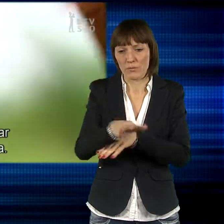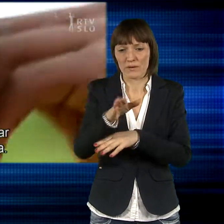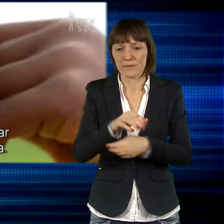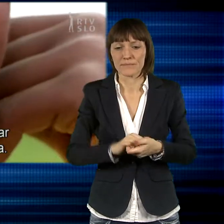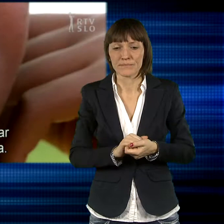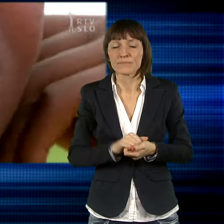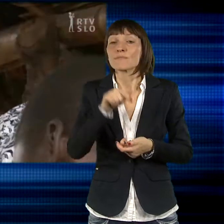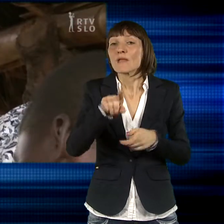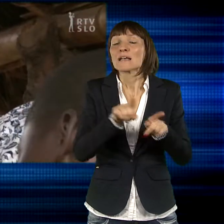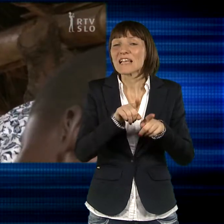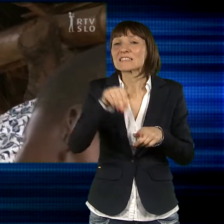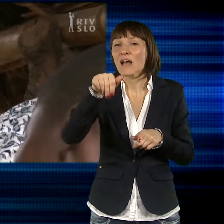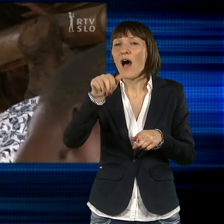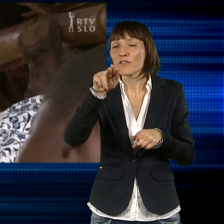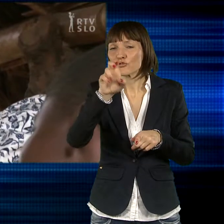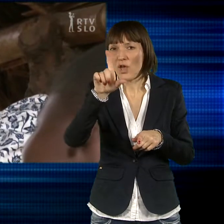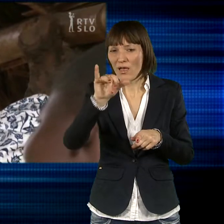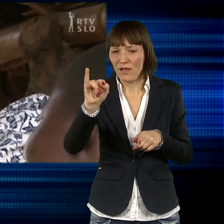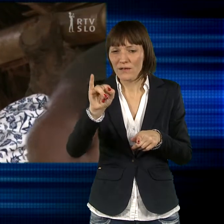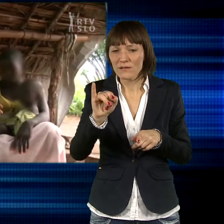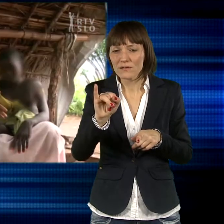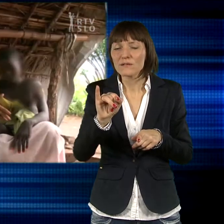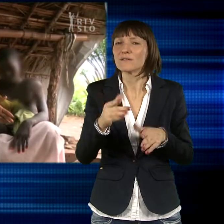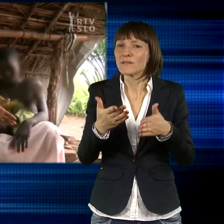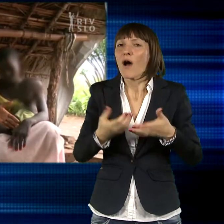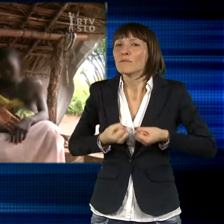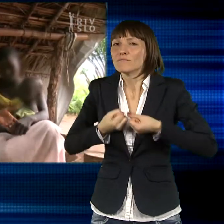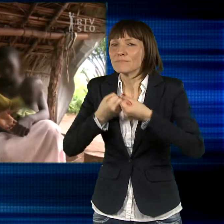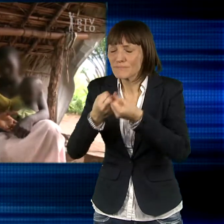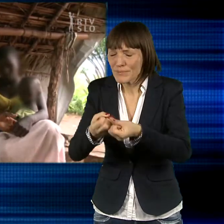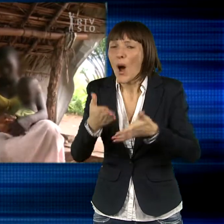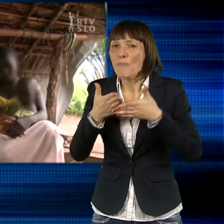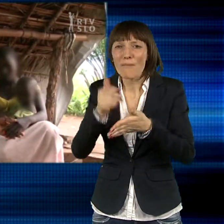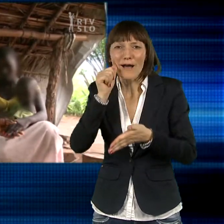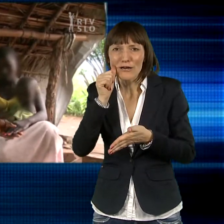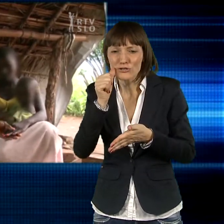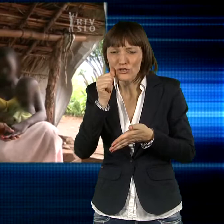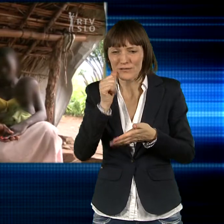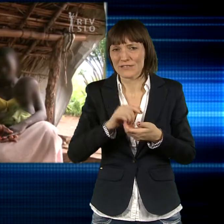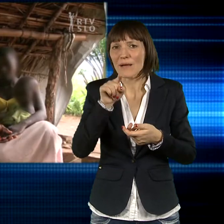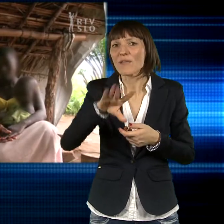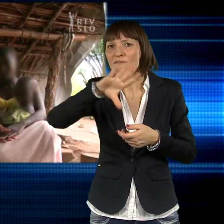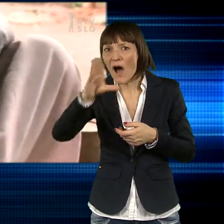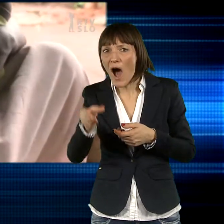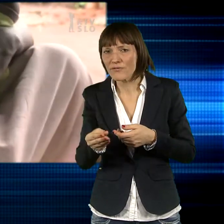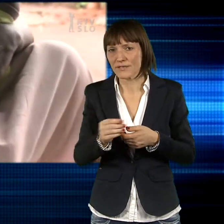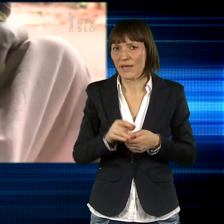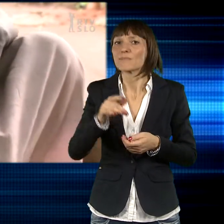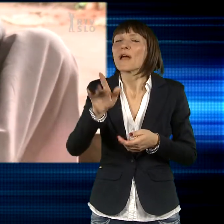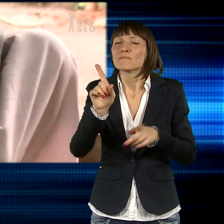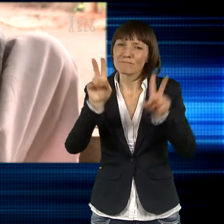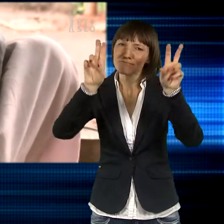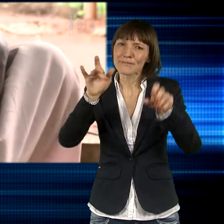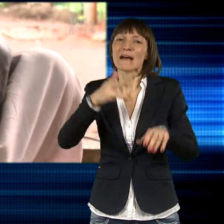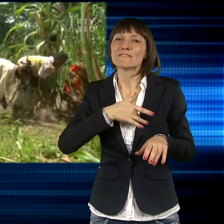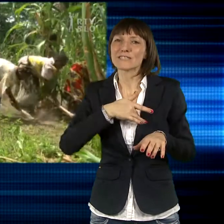ndeko na biso wana. Sestra Anželik svojo neumorno človečnostjo prebuja človeka v Monik in drugih ženskah v Dunguju. V